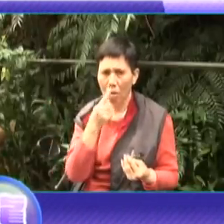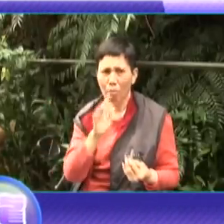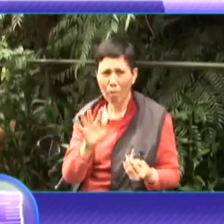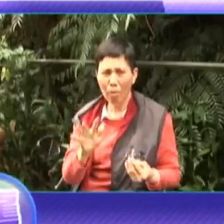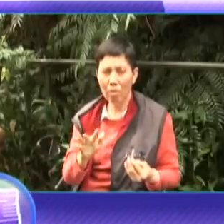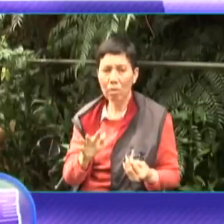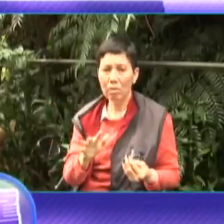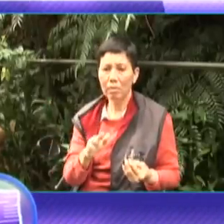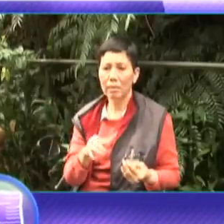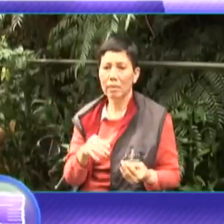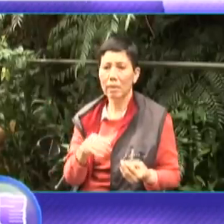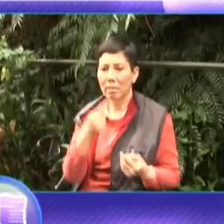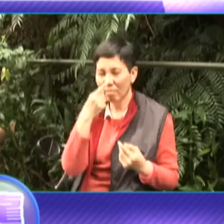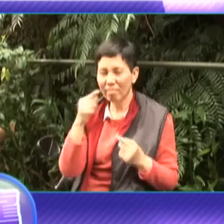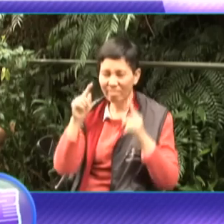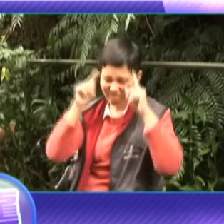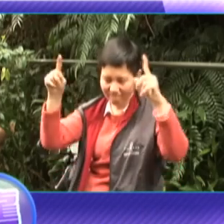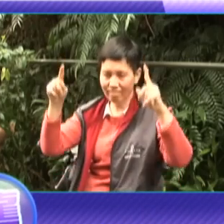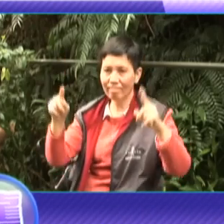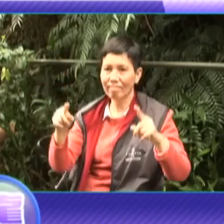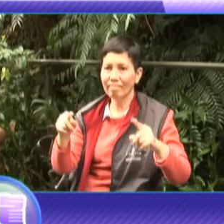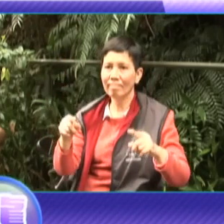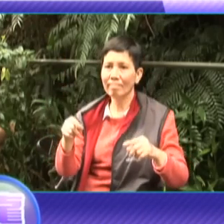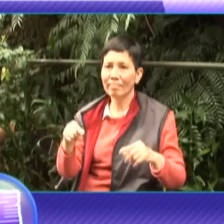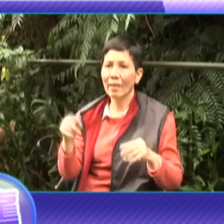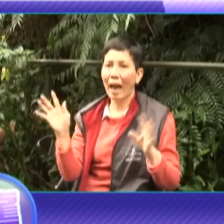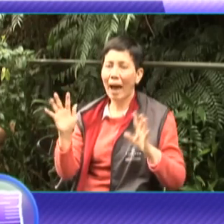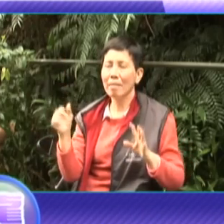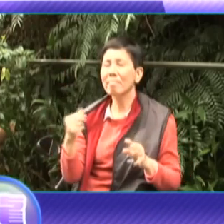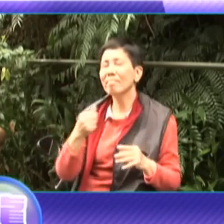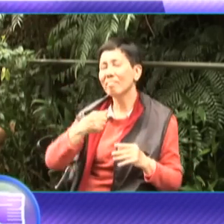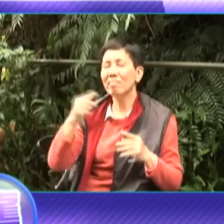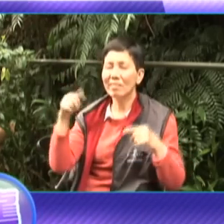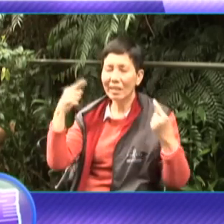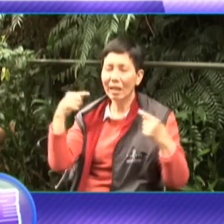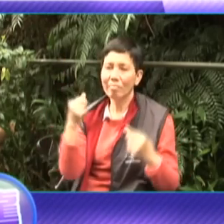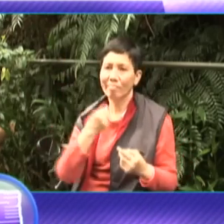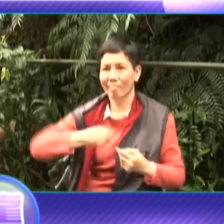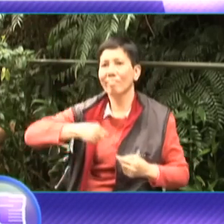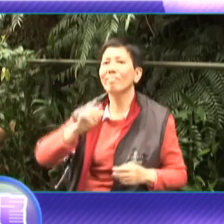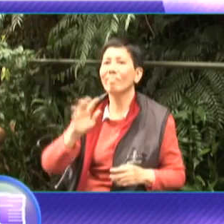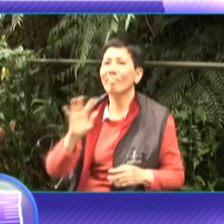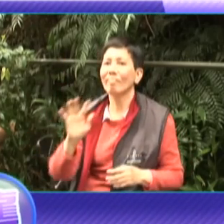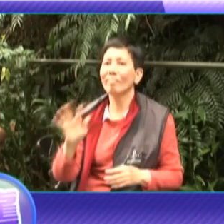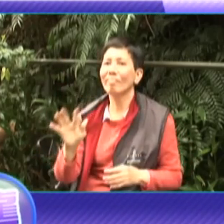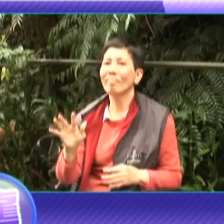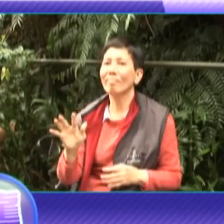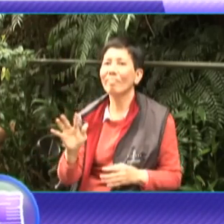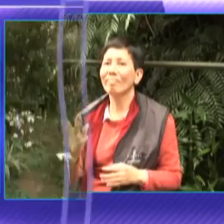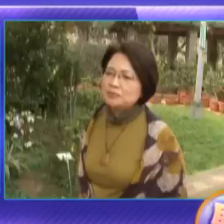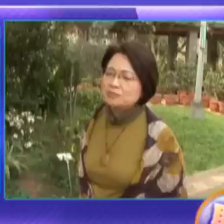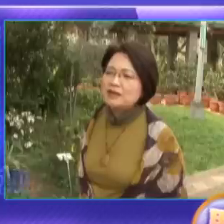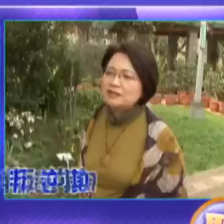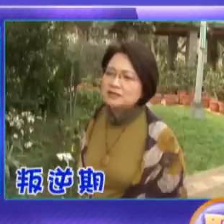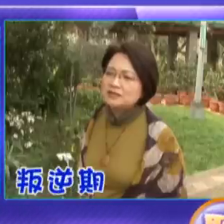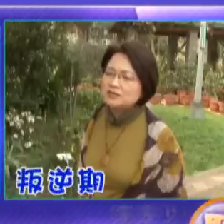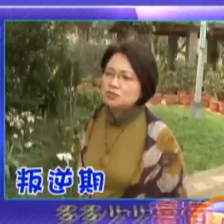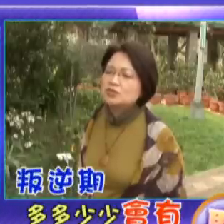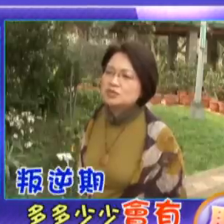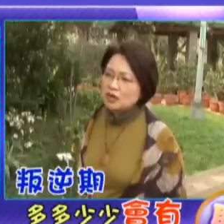惑，明明我就已经给了。后来我很生气，孩子的确常常叛逆。 叛逆期多多少会